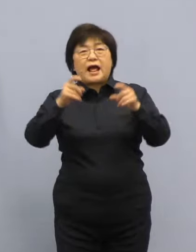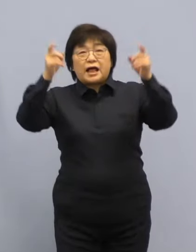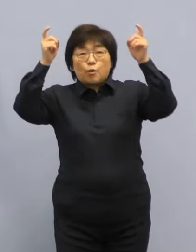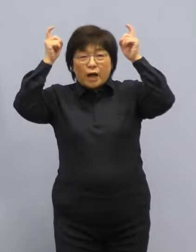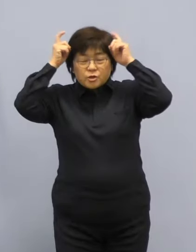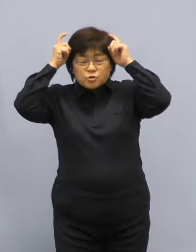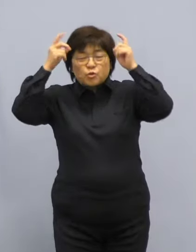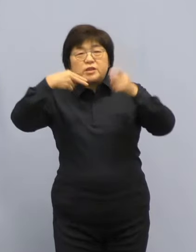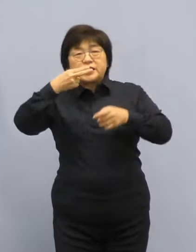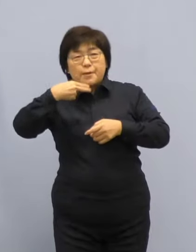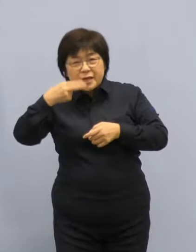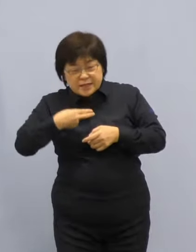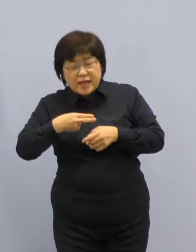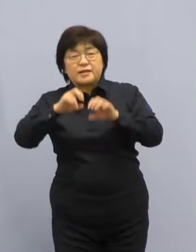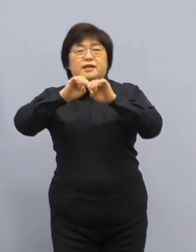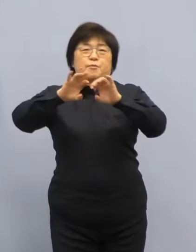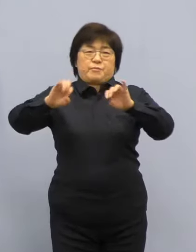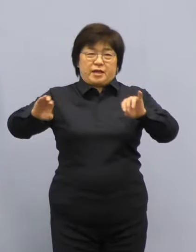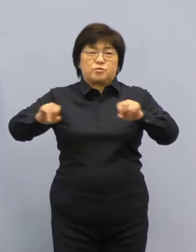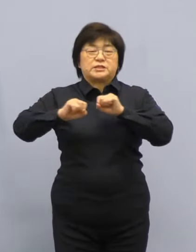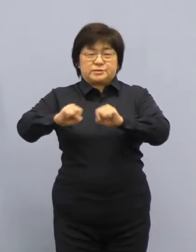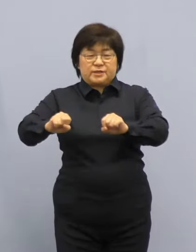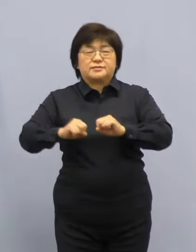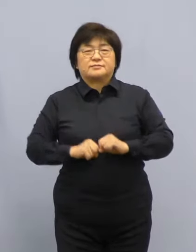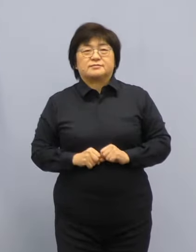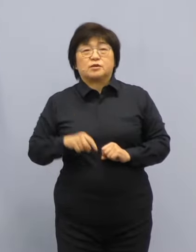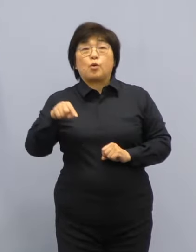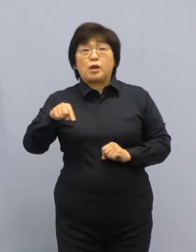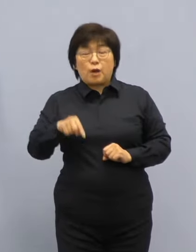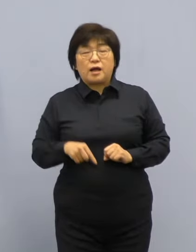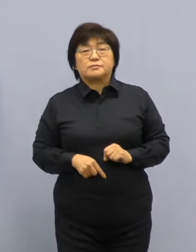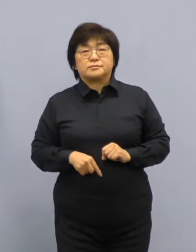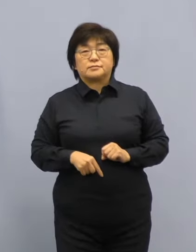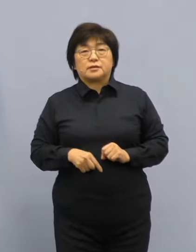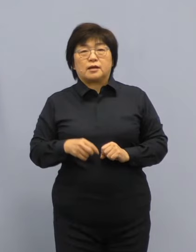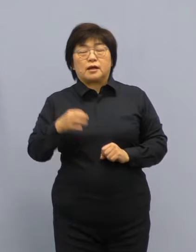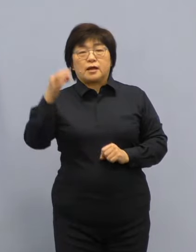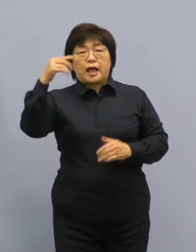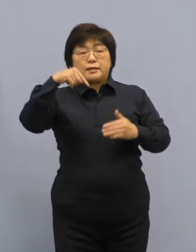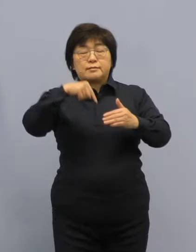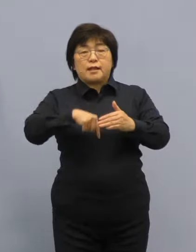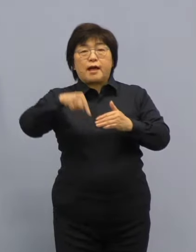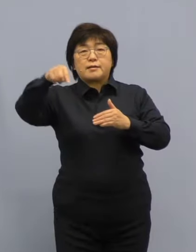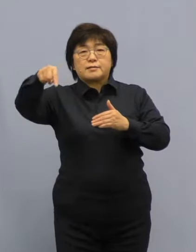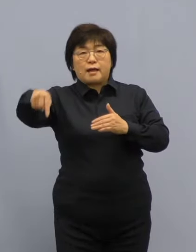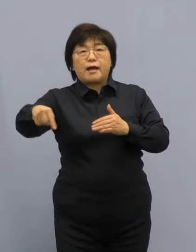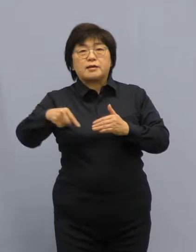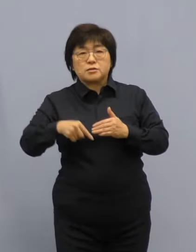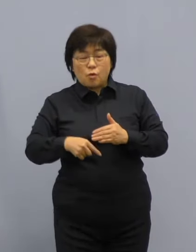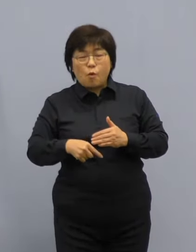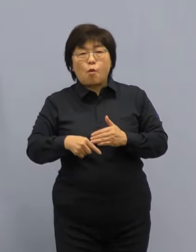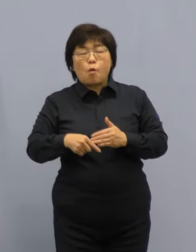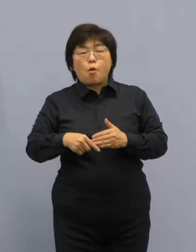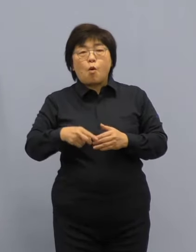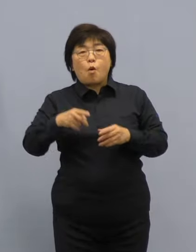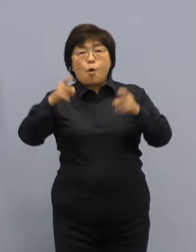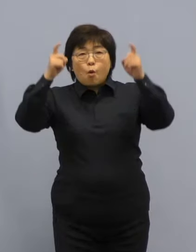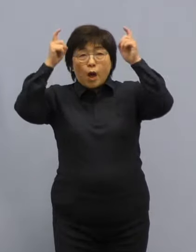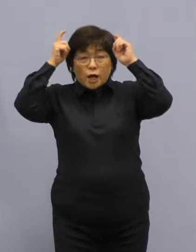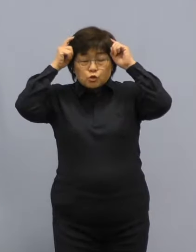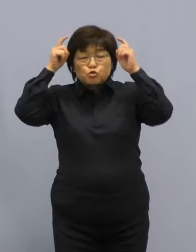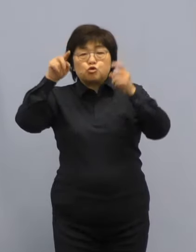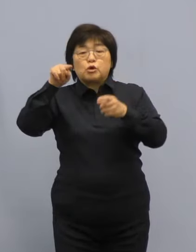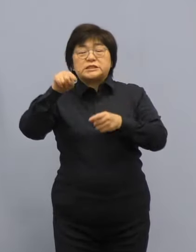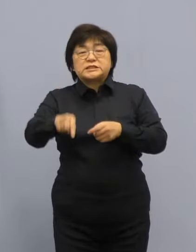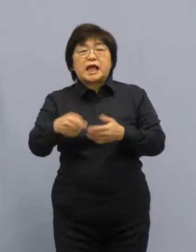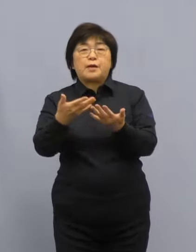ですね、を実施をいたします。このキャンペーンでは長崎県内外の長崎和牛指定店がございますが、